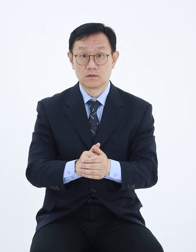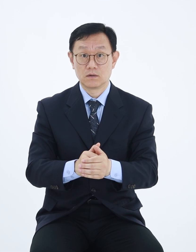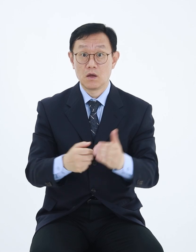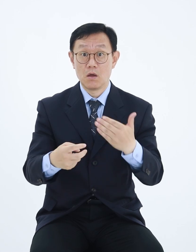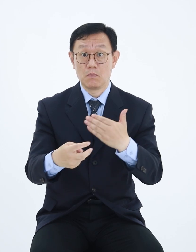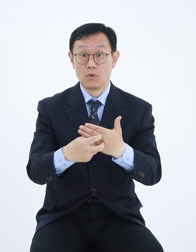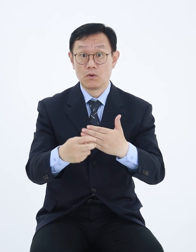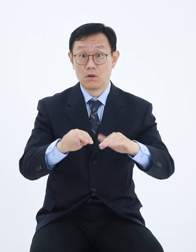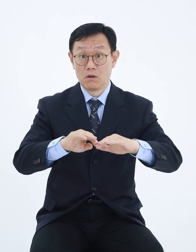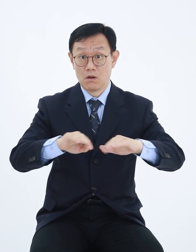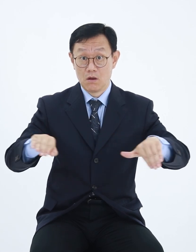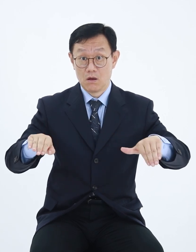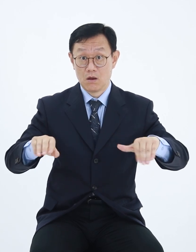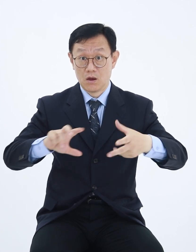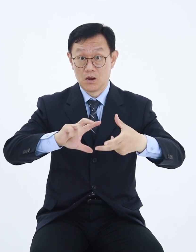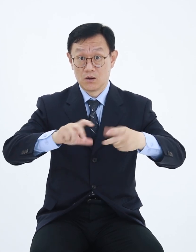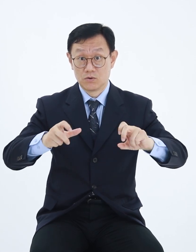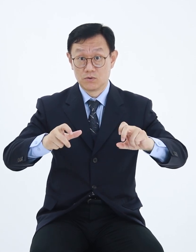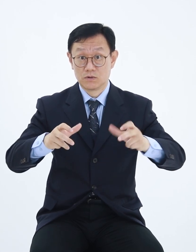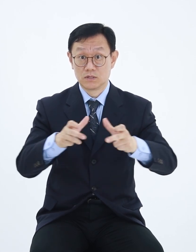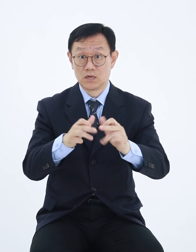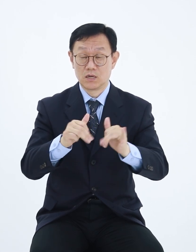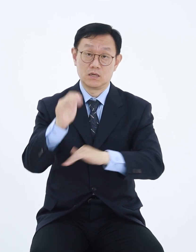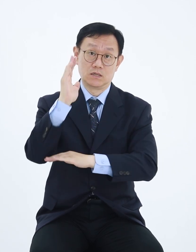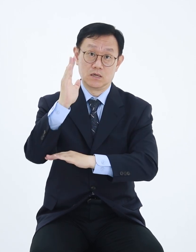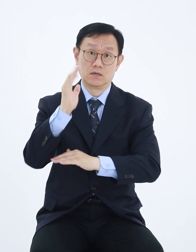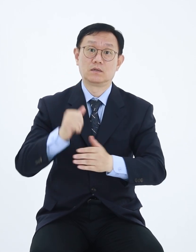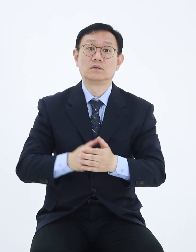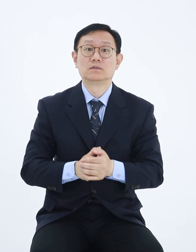격리된 최중증 근육장애인 이야기